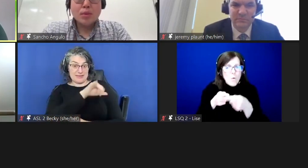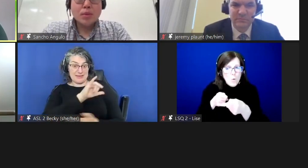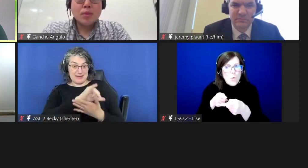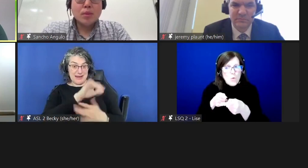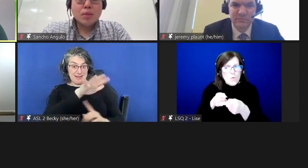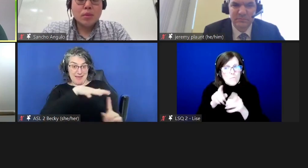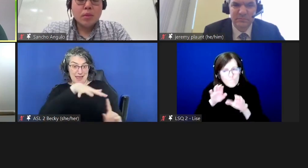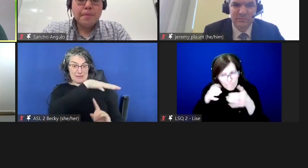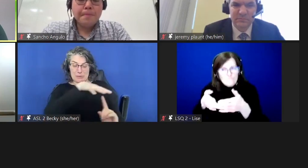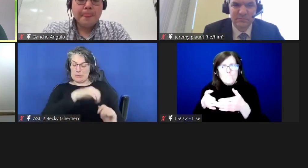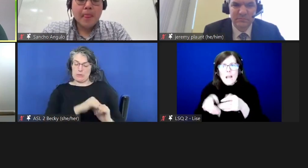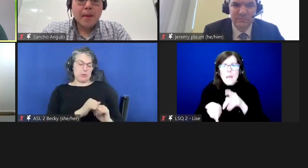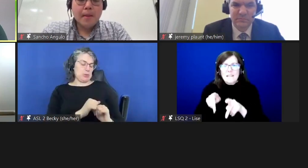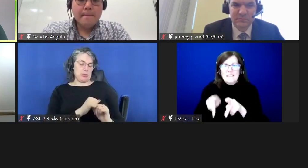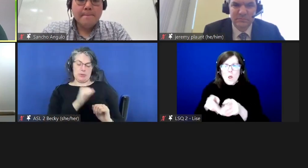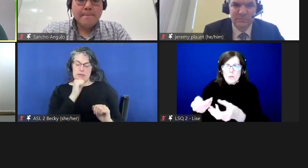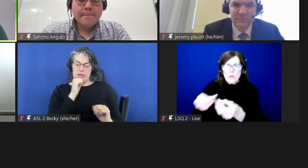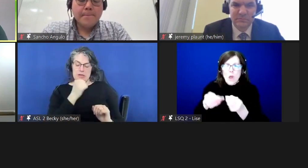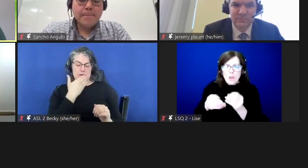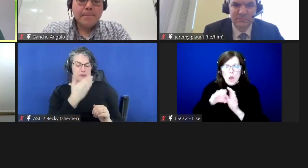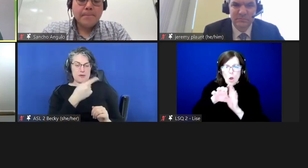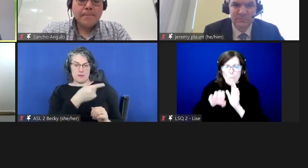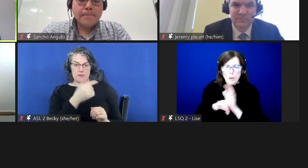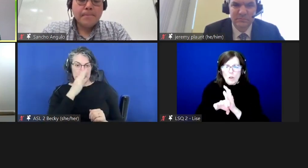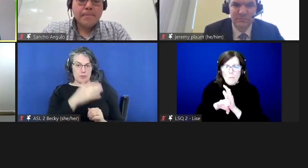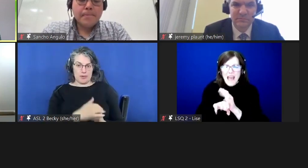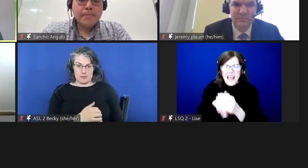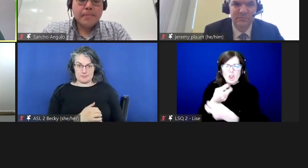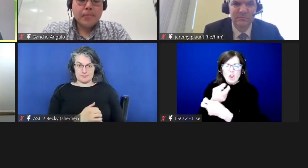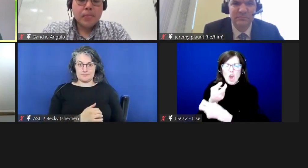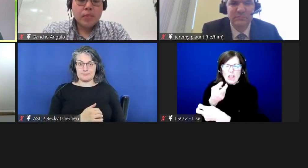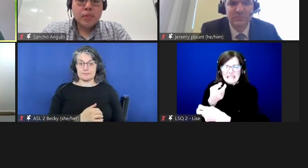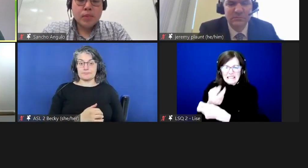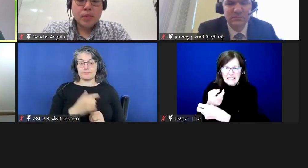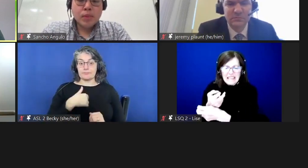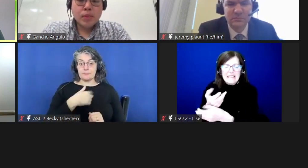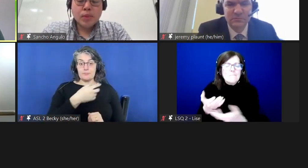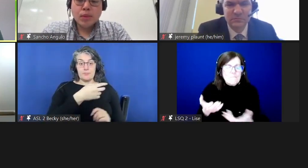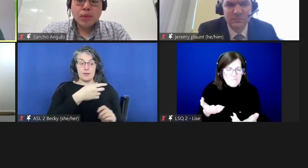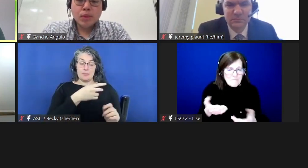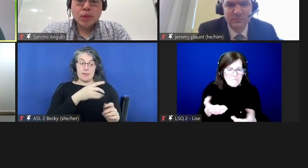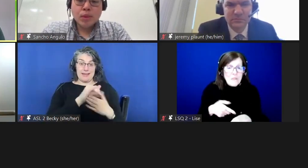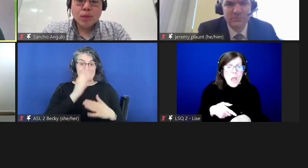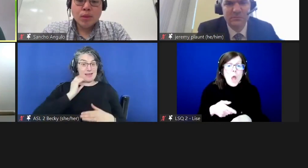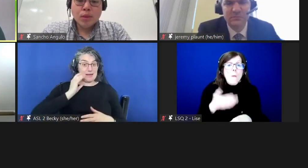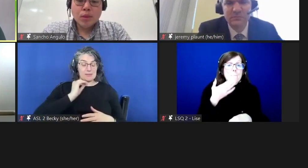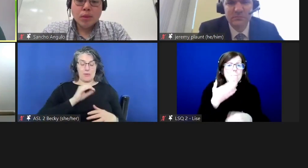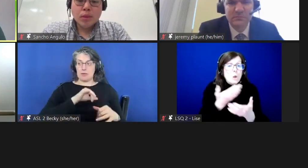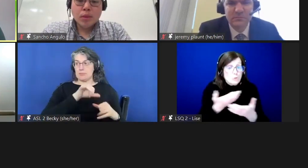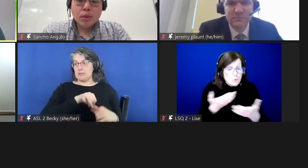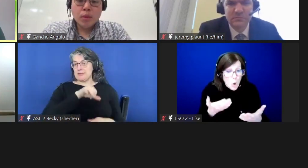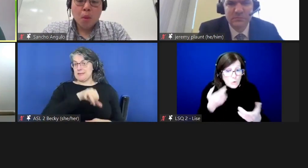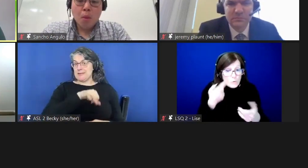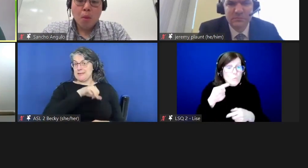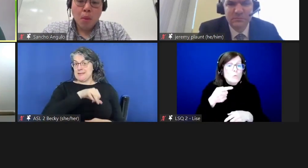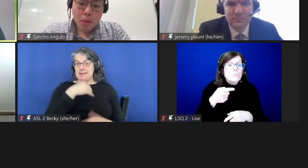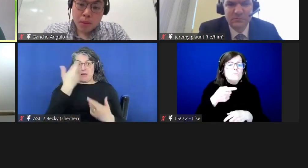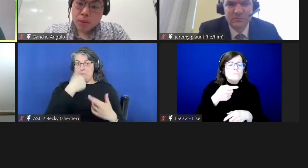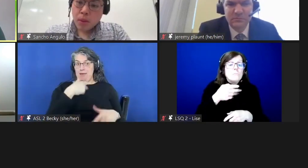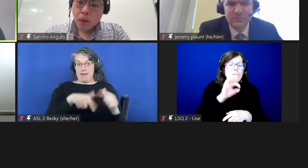comportement toxique. Et l'une des bonnes choses à propos de la fonction publique, et l'une des raisons pour lesquelles j'y travaille,